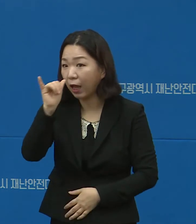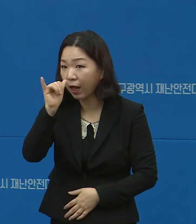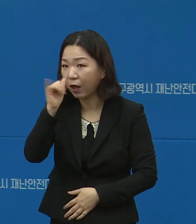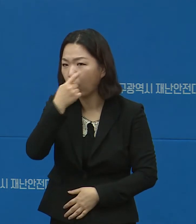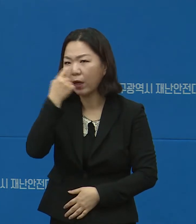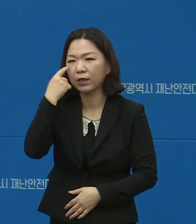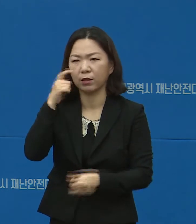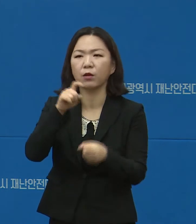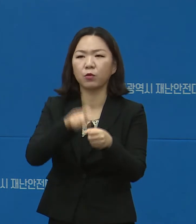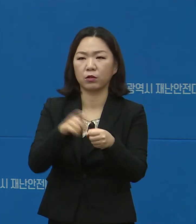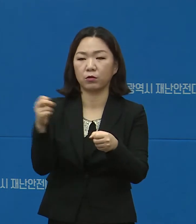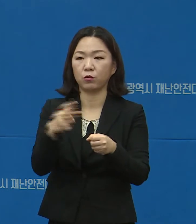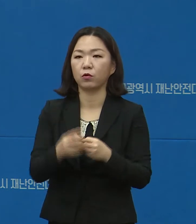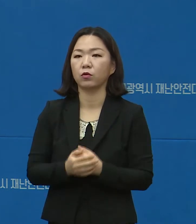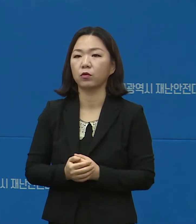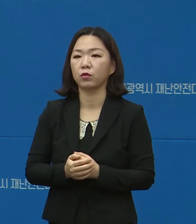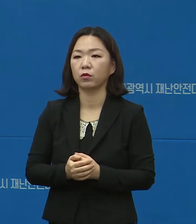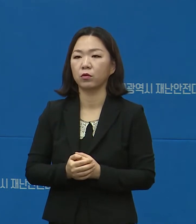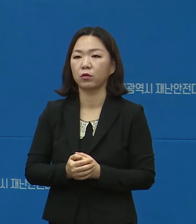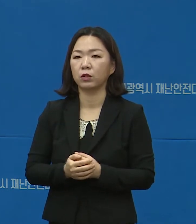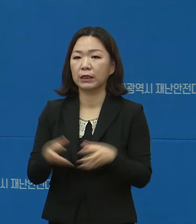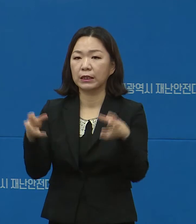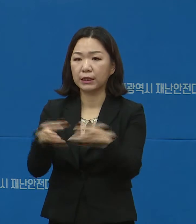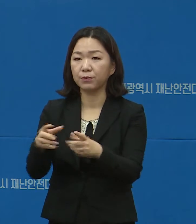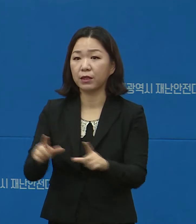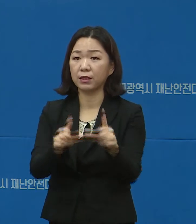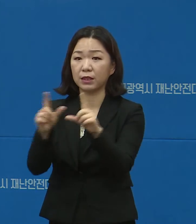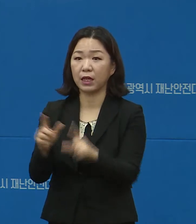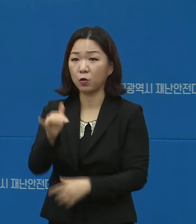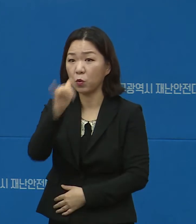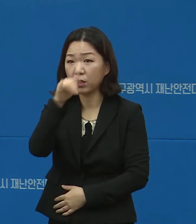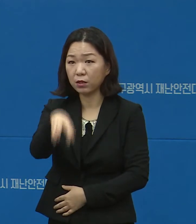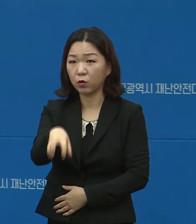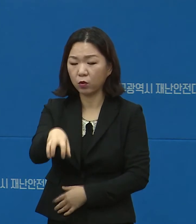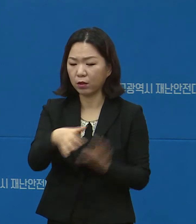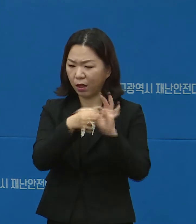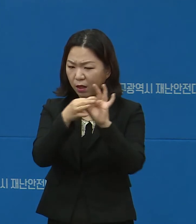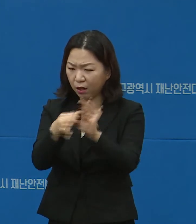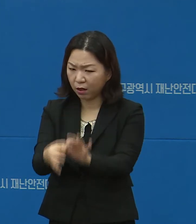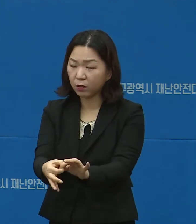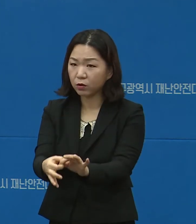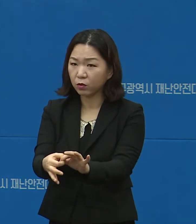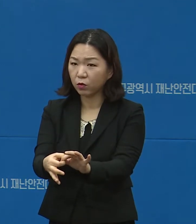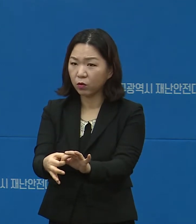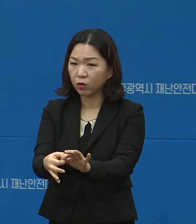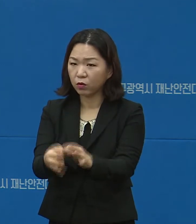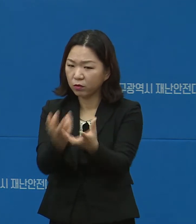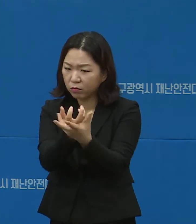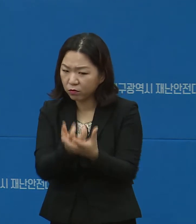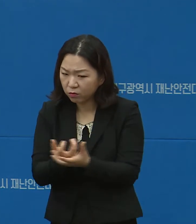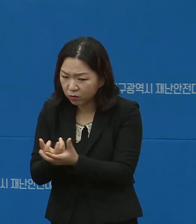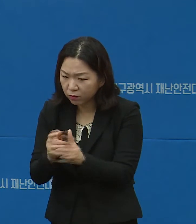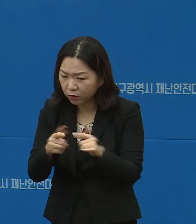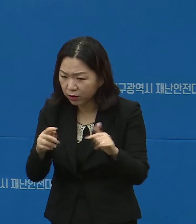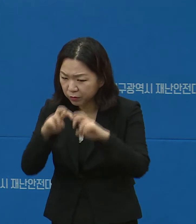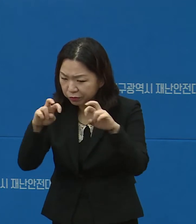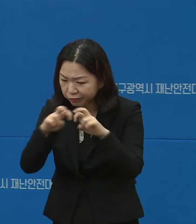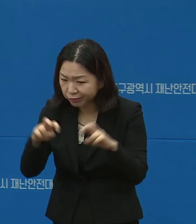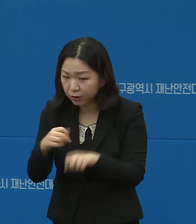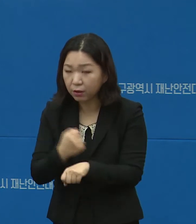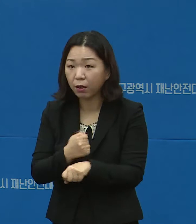그리고 저희들이 지금 집단 거주지를 계속해서 빅데이터나 이런 부분들을 통해서